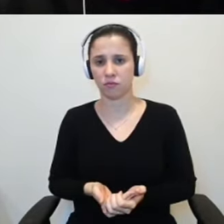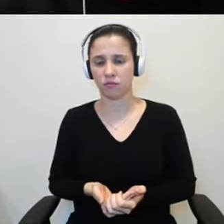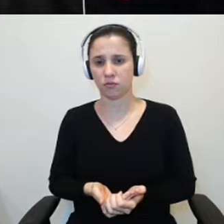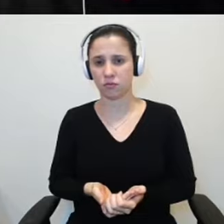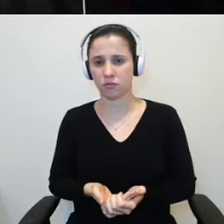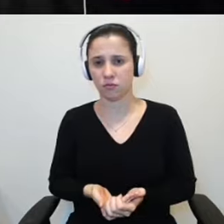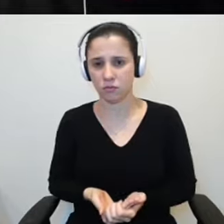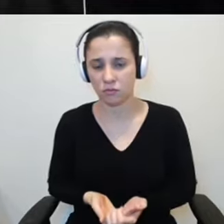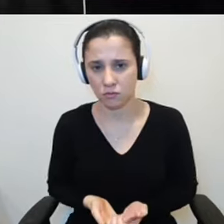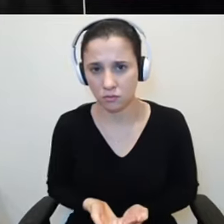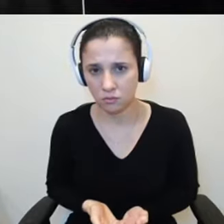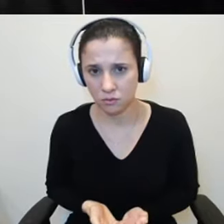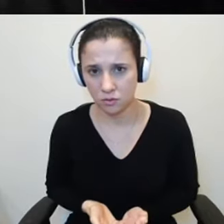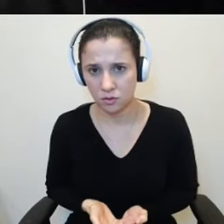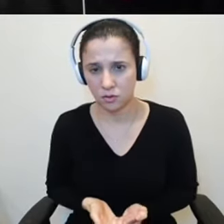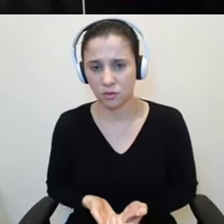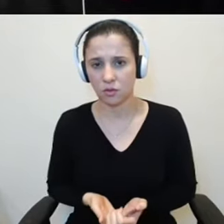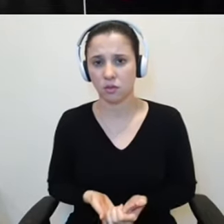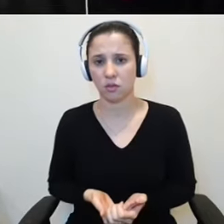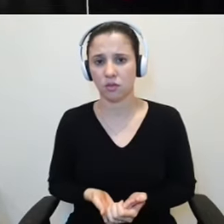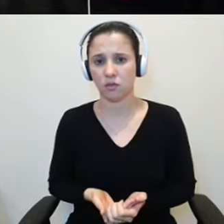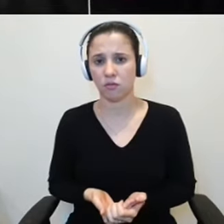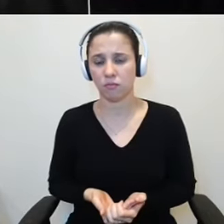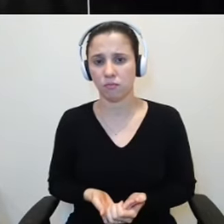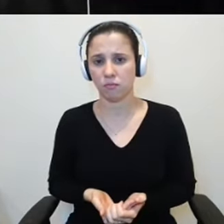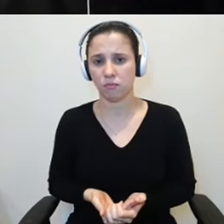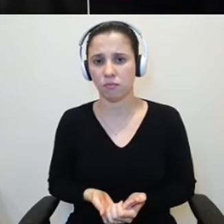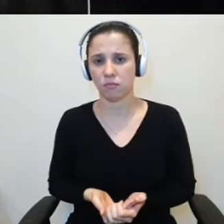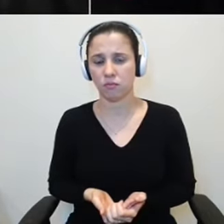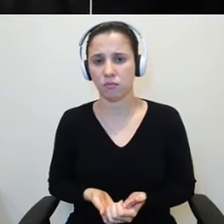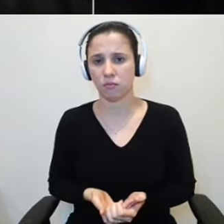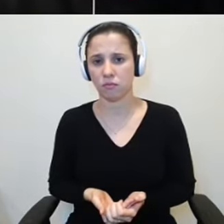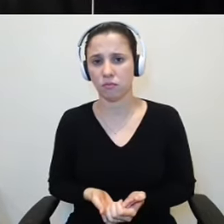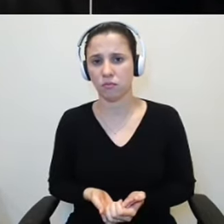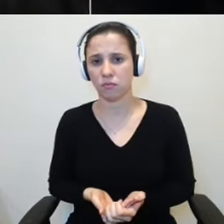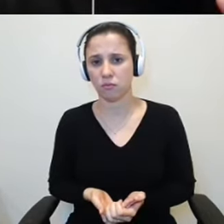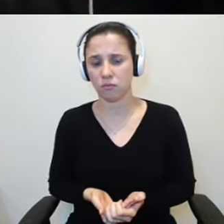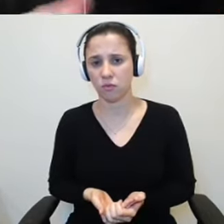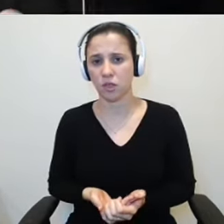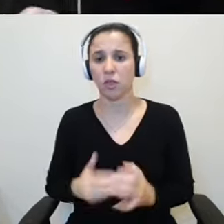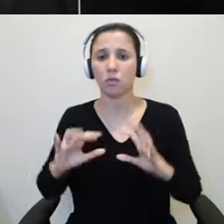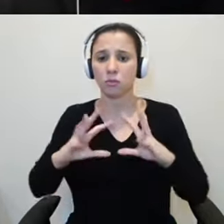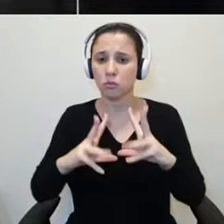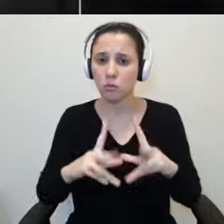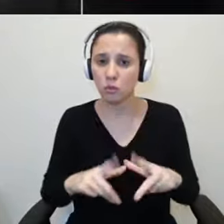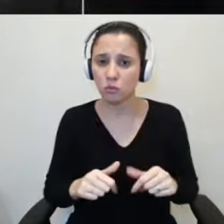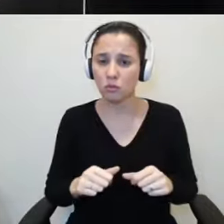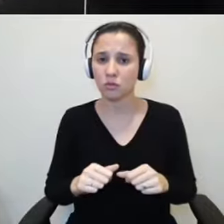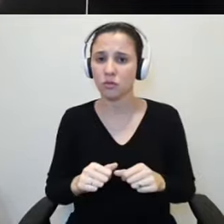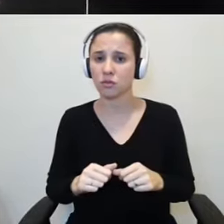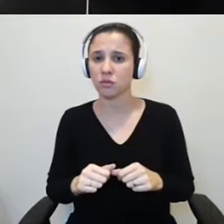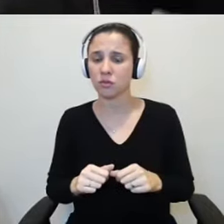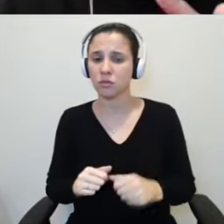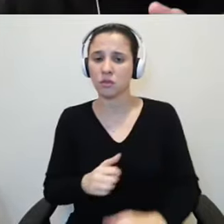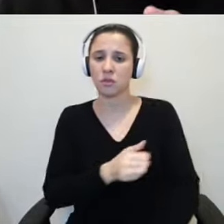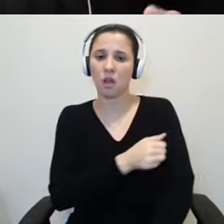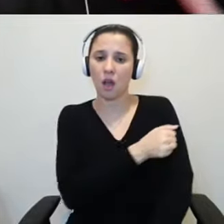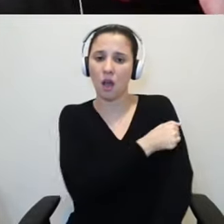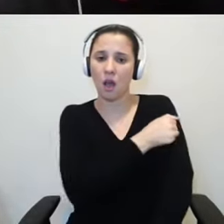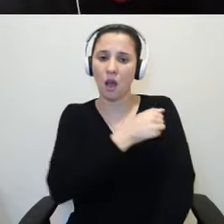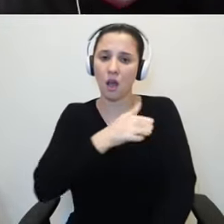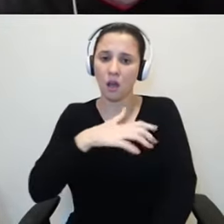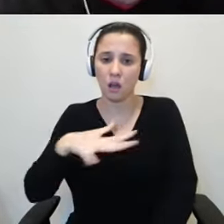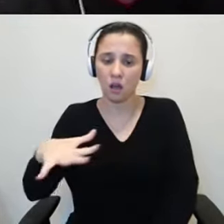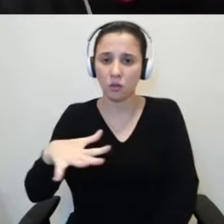o curso à distância? Todas as informações se aplicam aos cursos de ensino superior? Ah, já são duas perguntas, né, pessoal? Então, eu